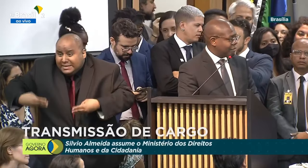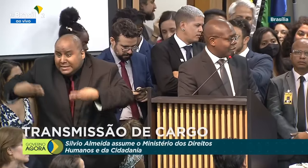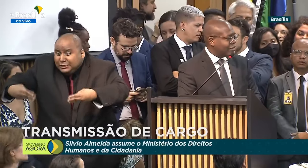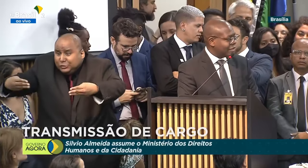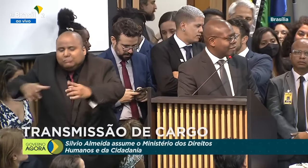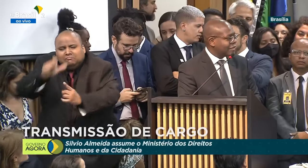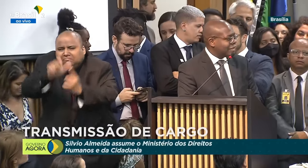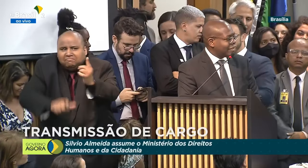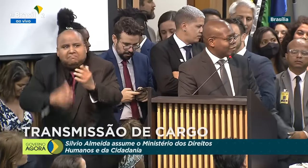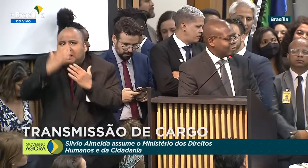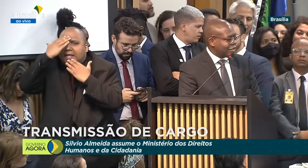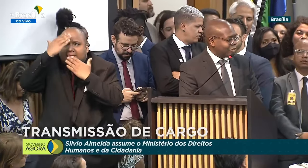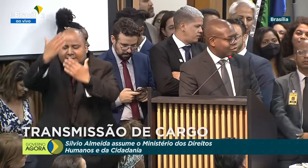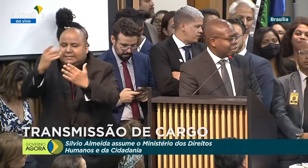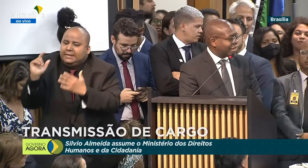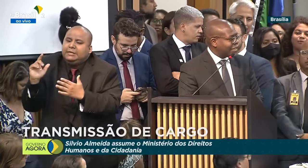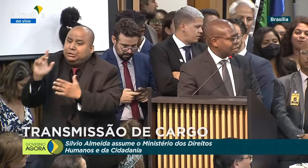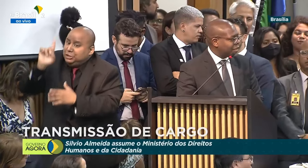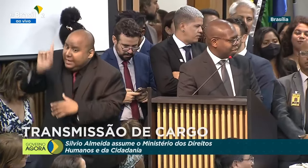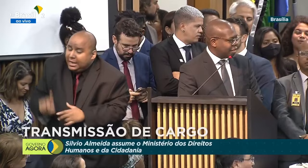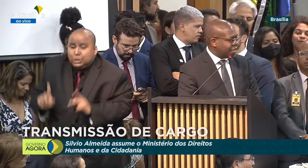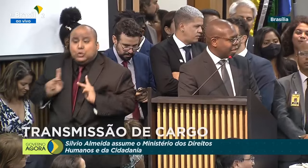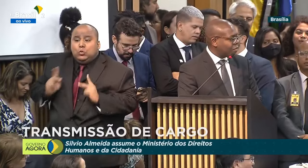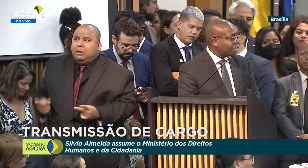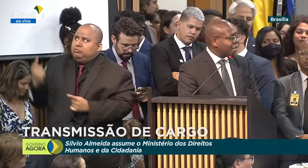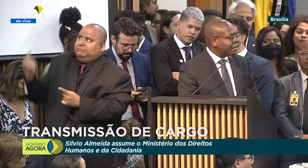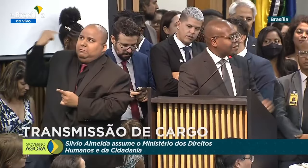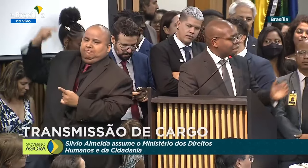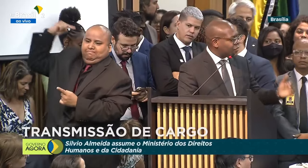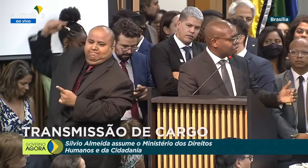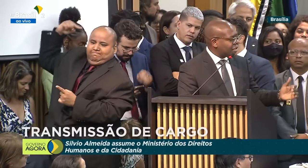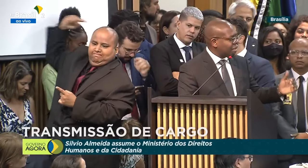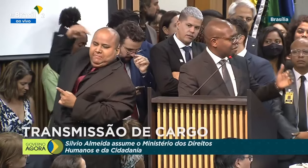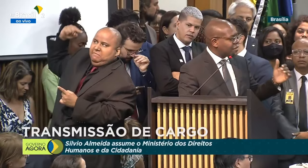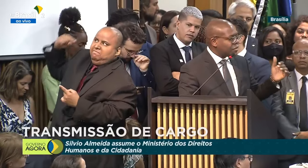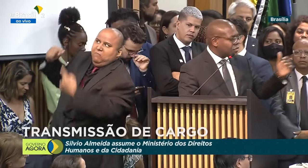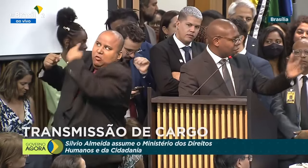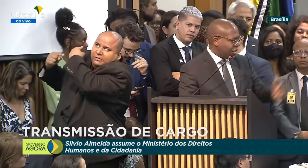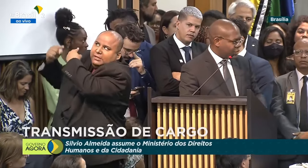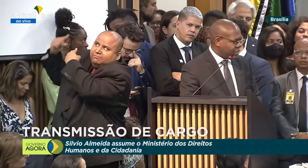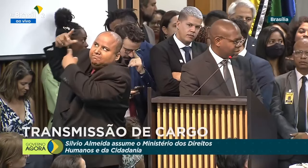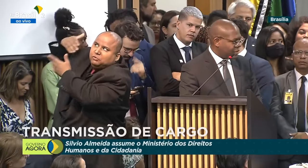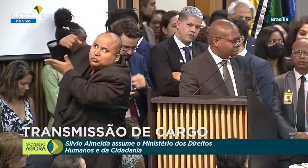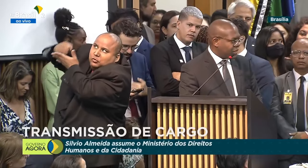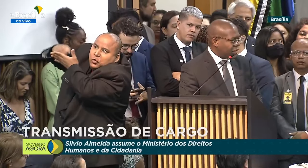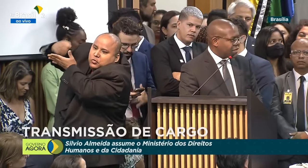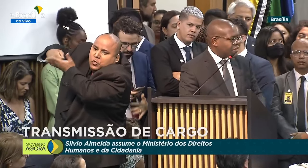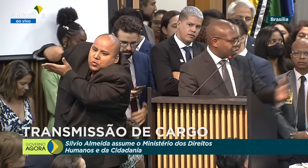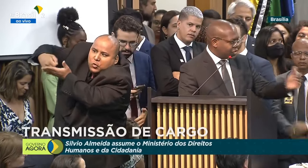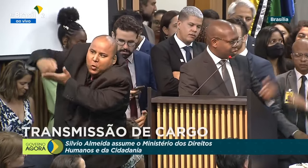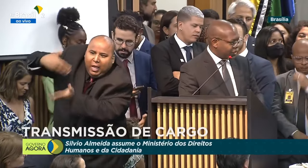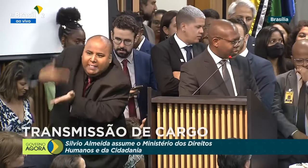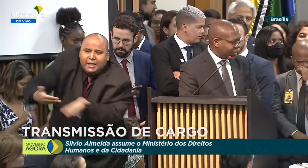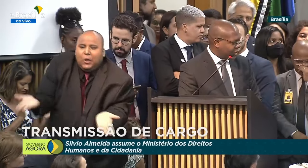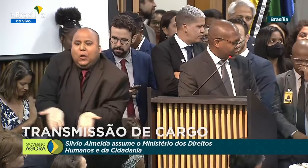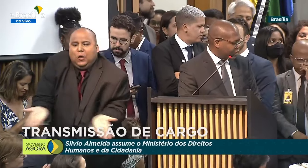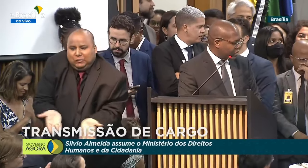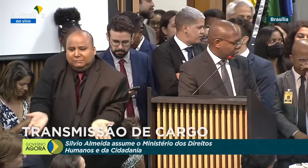e ministros melhor dizendo dos Direitos Humanos aqueles que me antecederam sem vocês isso não seria possível